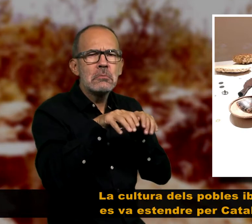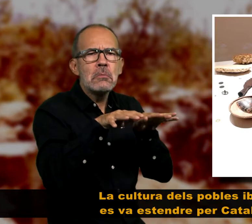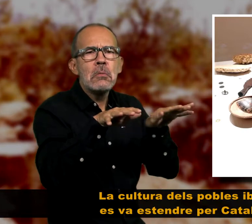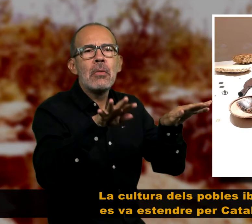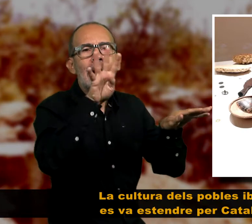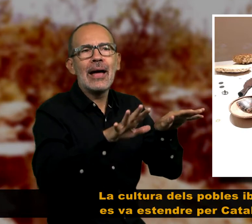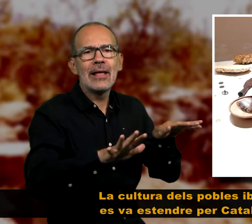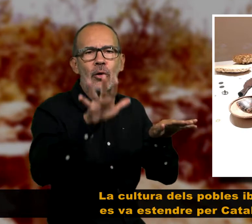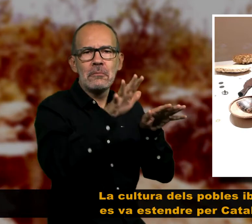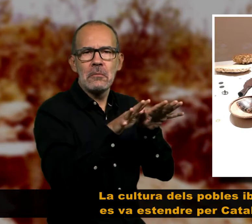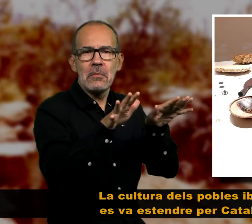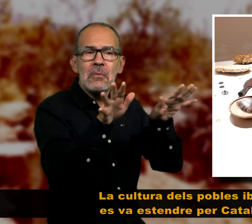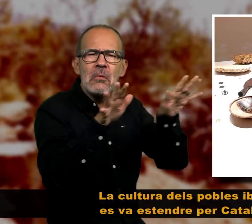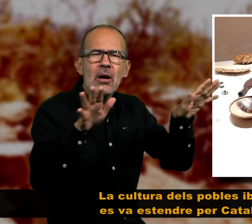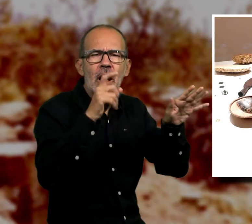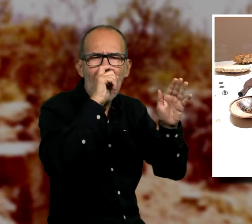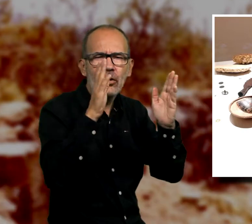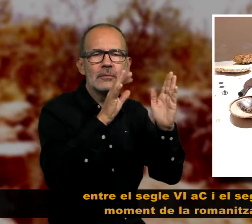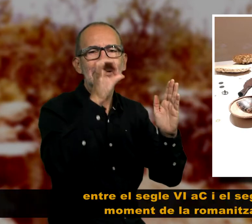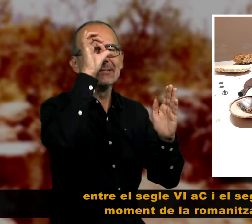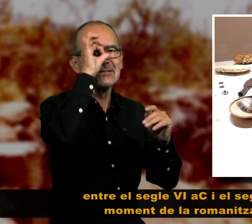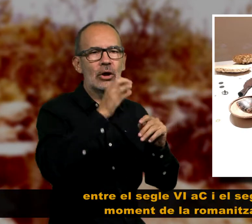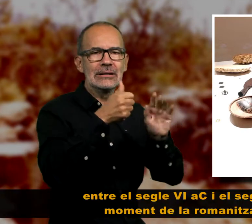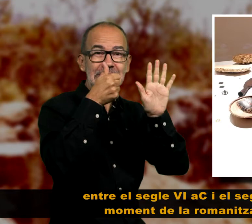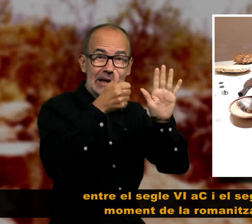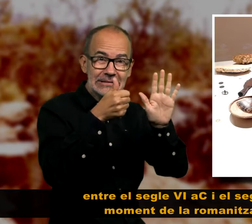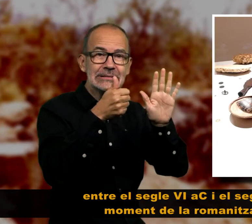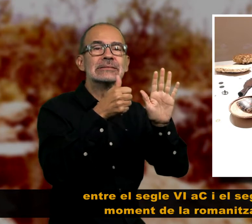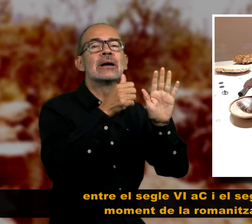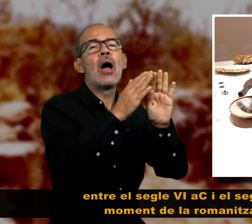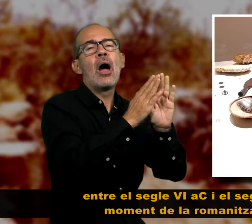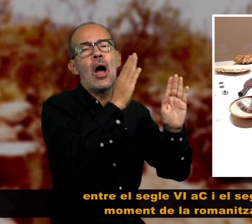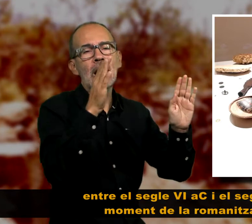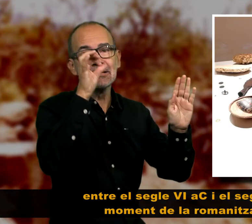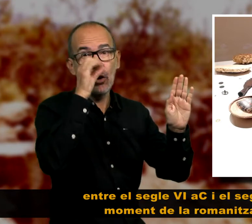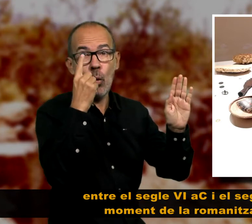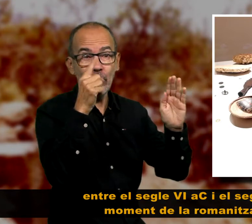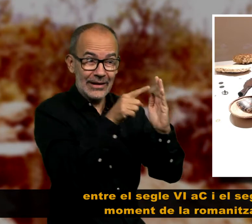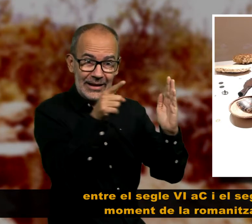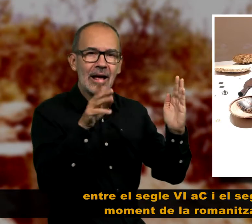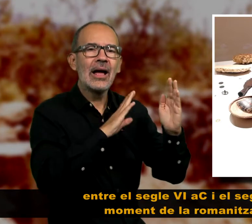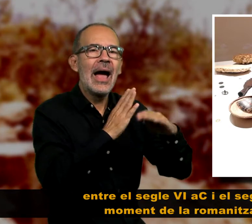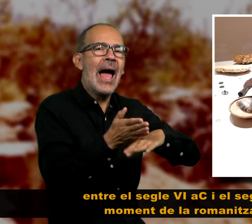estendre per Catalunya entre el segle VI abans de Crist i el segle I abans de Crist, moment de la romanització.